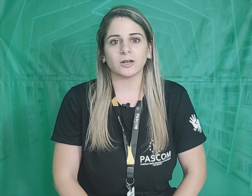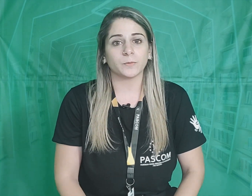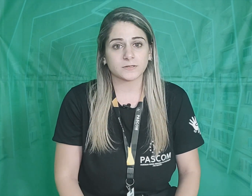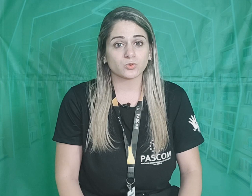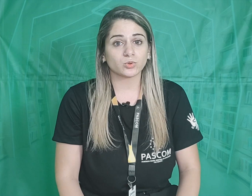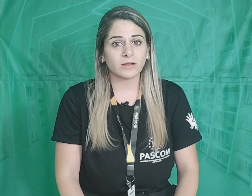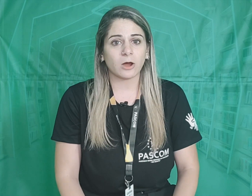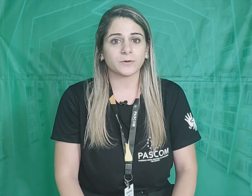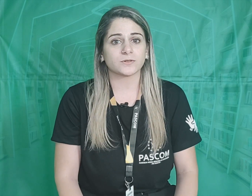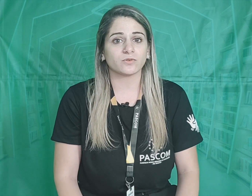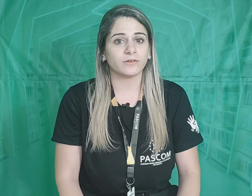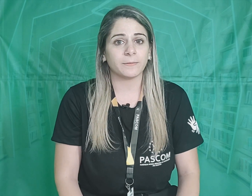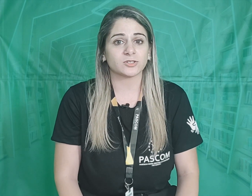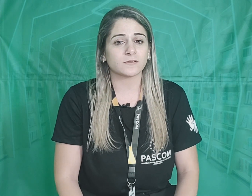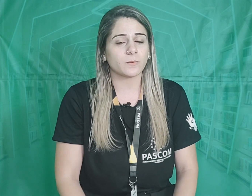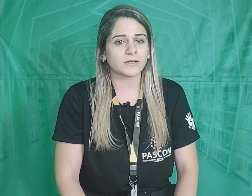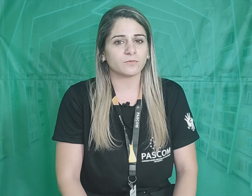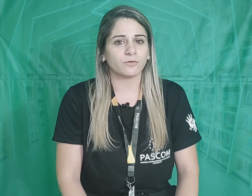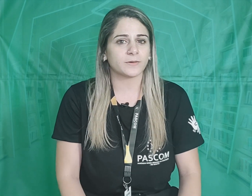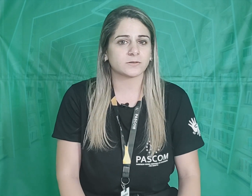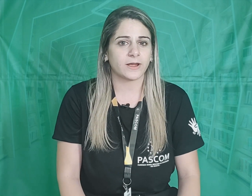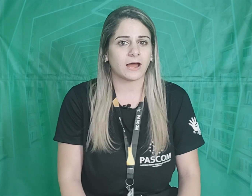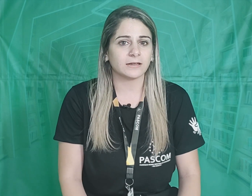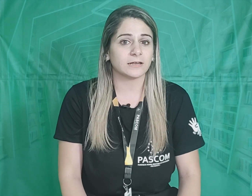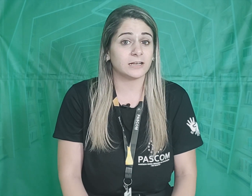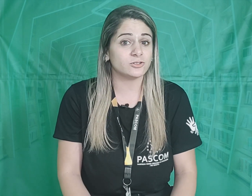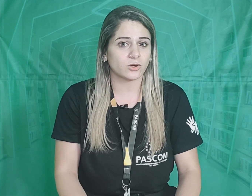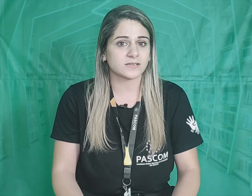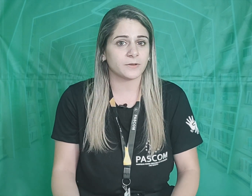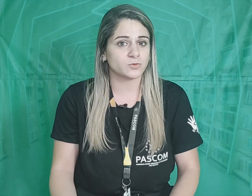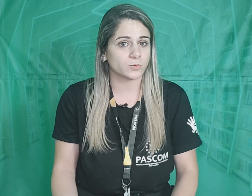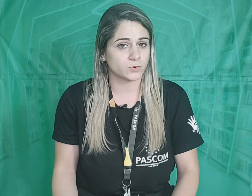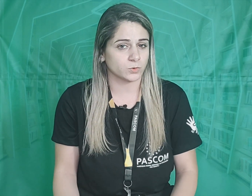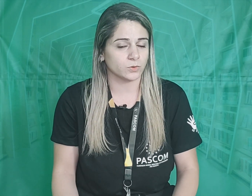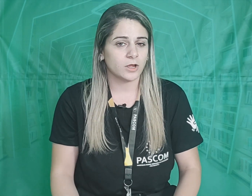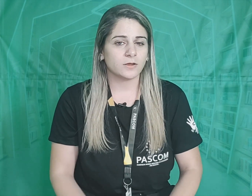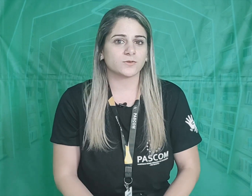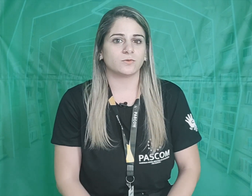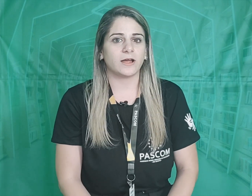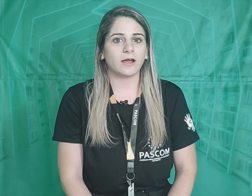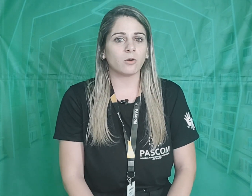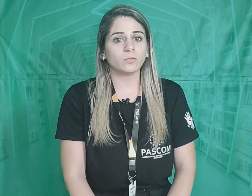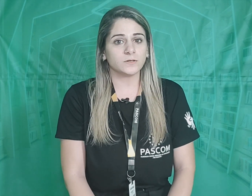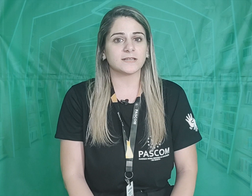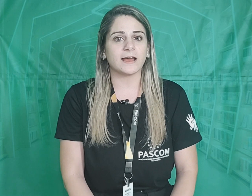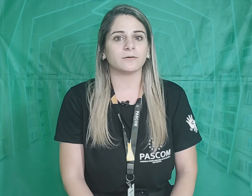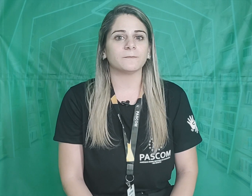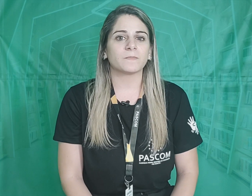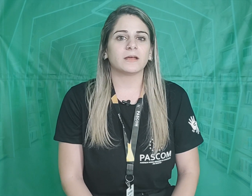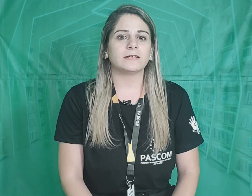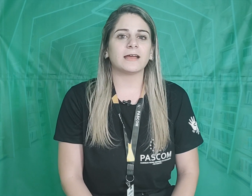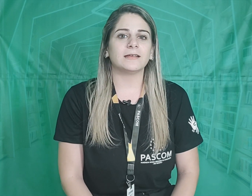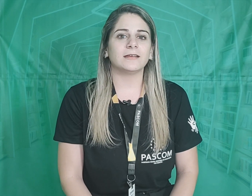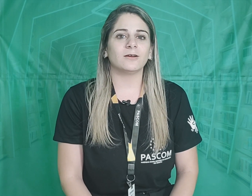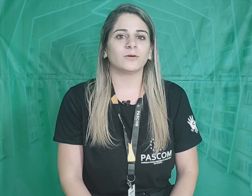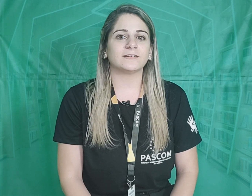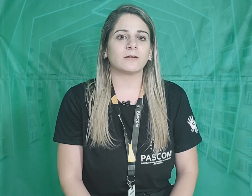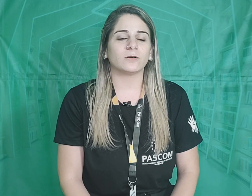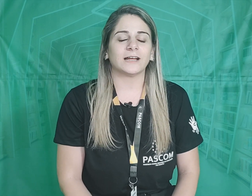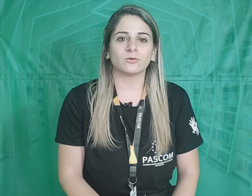nada. Eu preciso estudar, eu preciso ver. Imagina se eu passo uma informação errada religiosamente para um surdo. Isso é algo muito sério. E aí eu entrei em contato